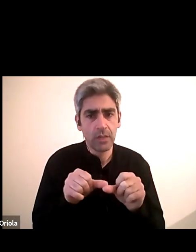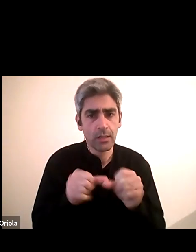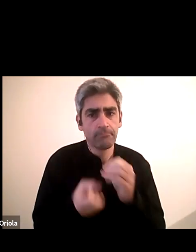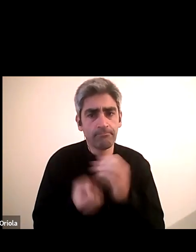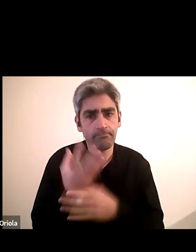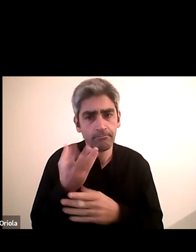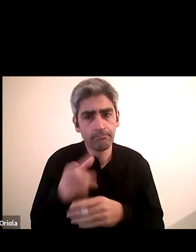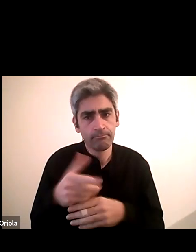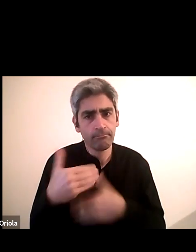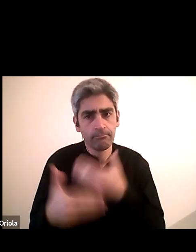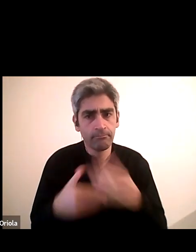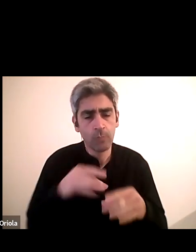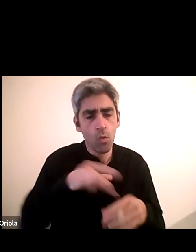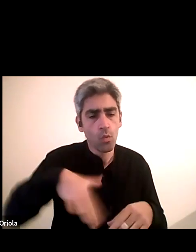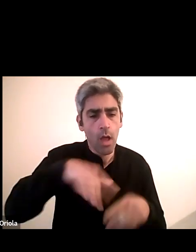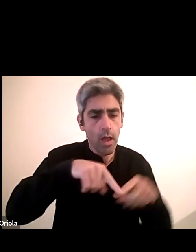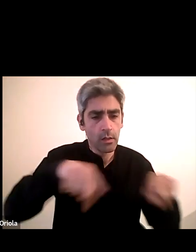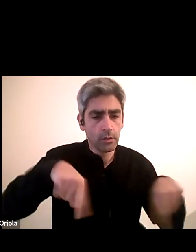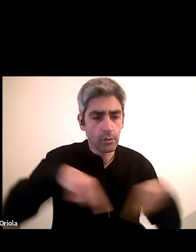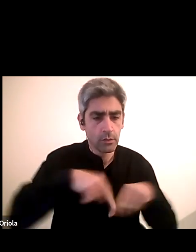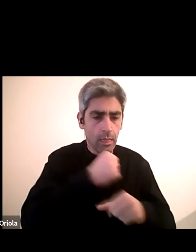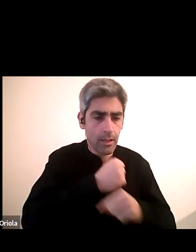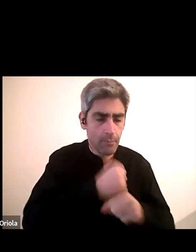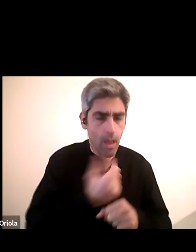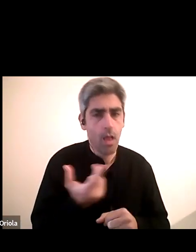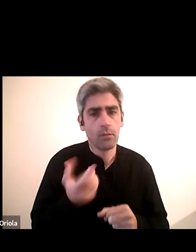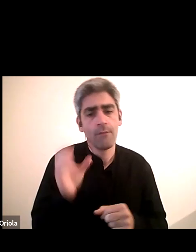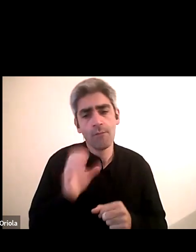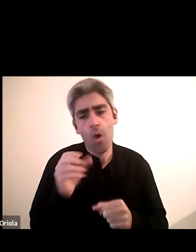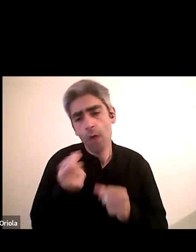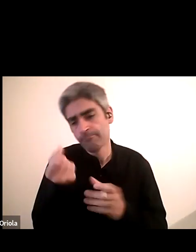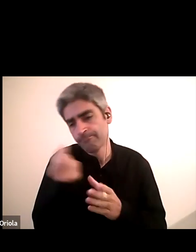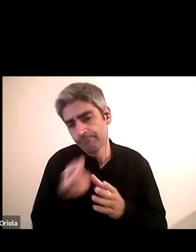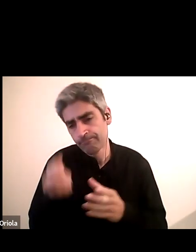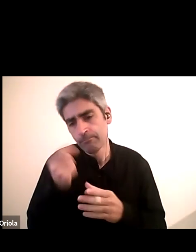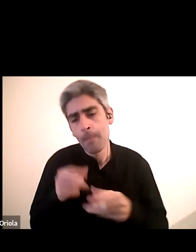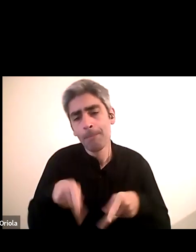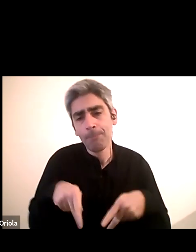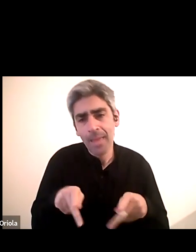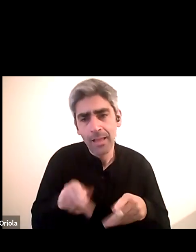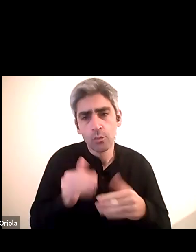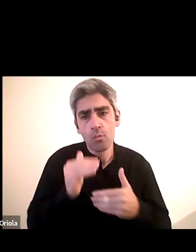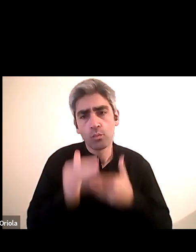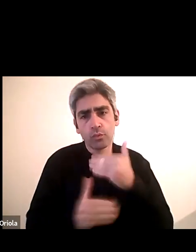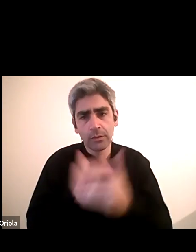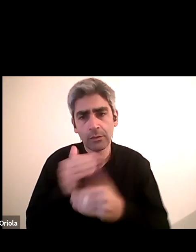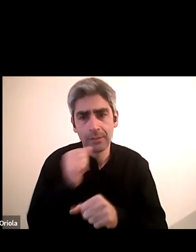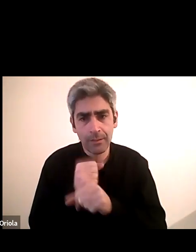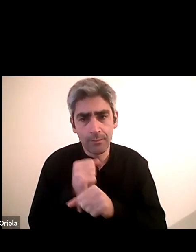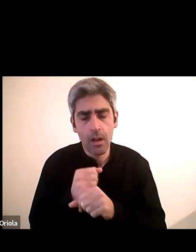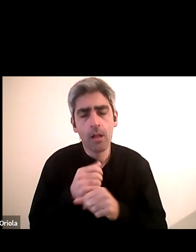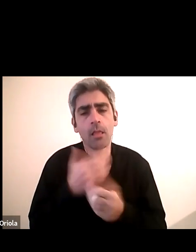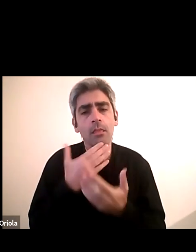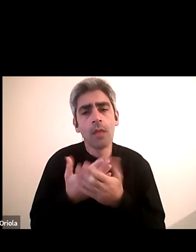concessão de locais de trabalho, de concessão de métodos e processos de trabalho por forma a reduzir os